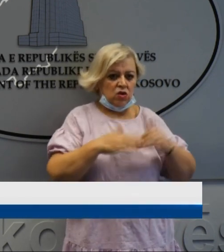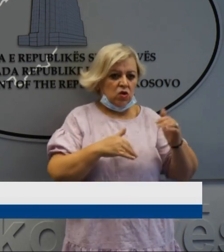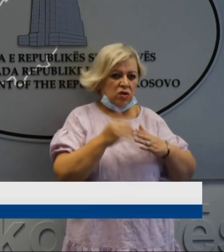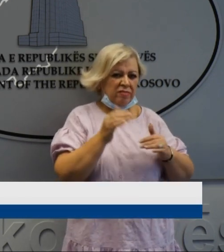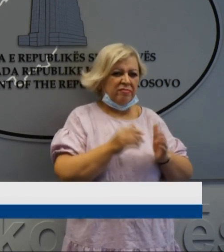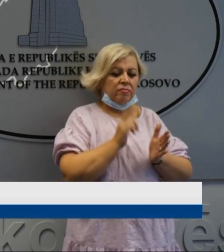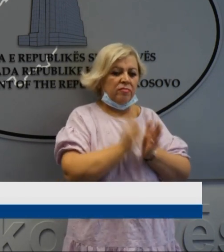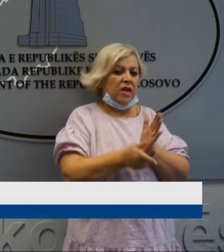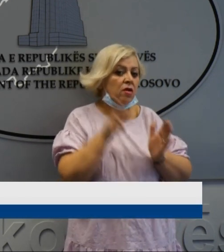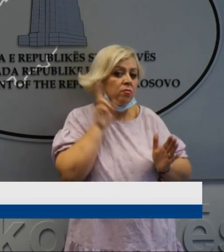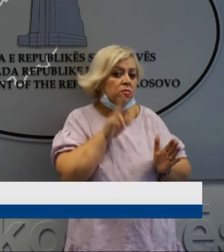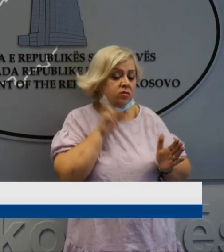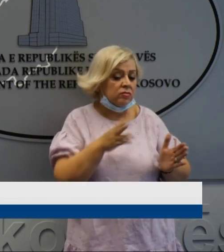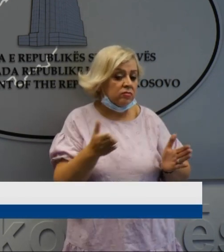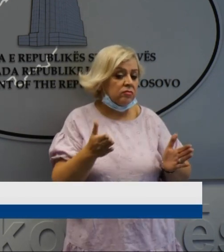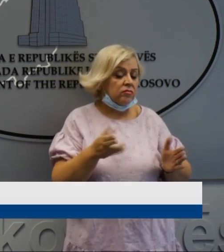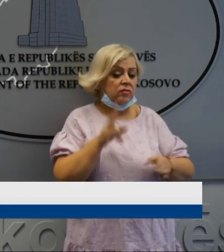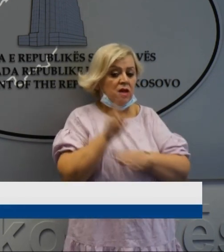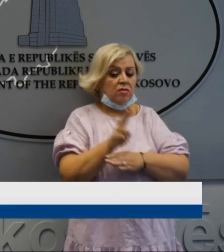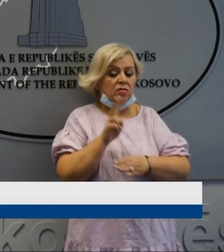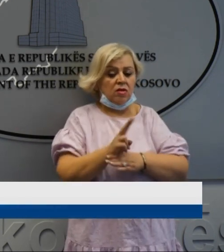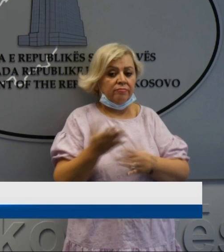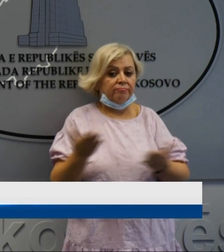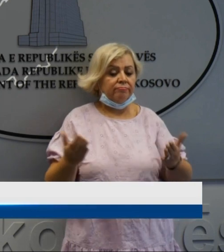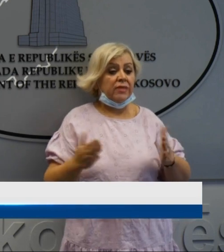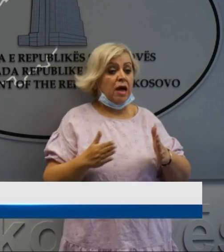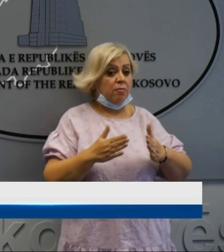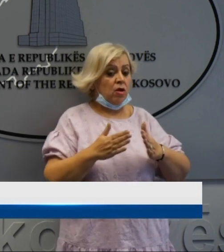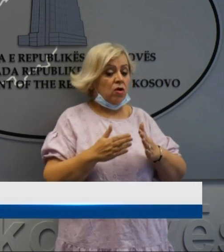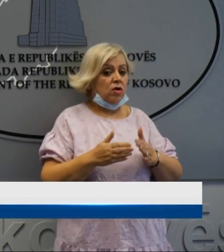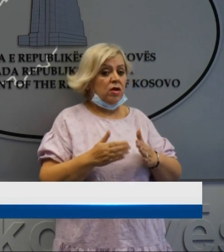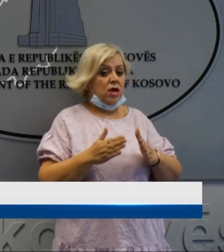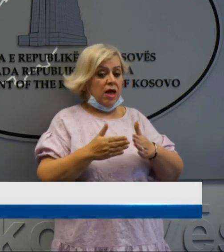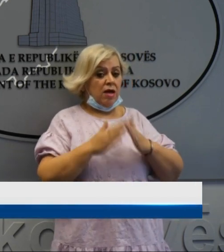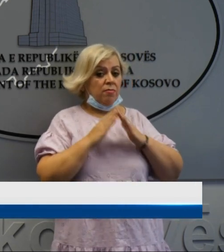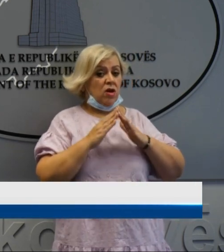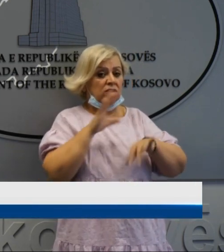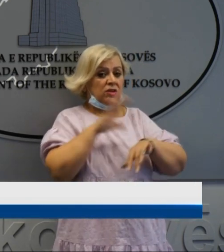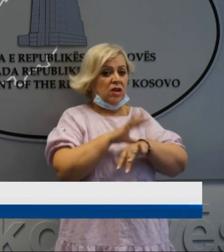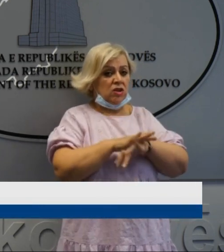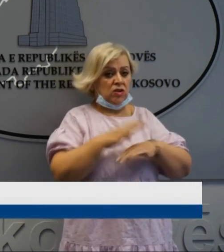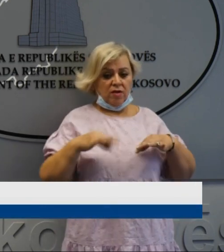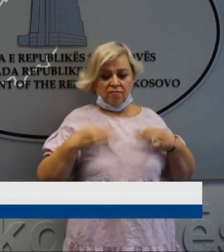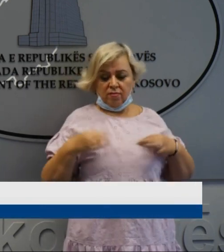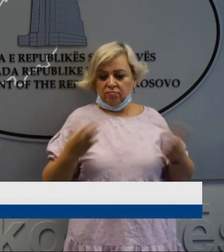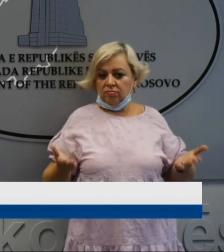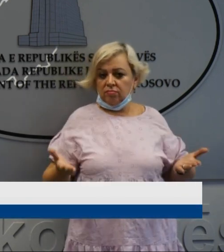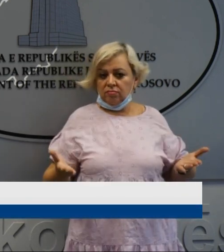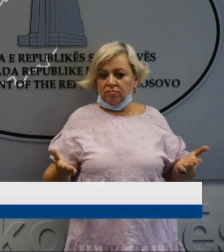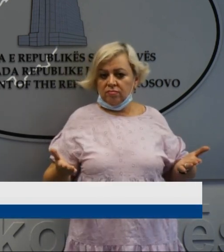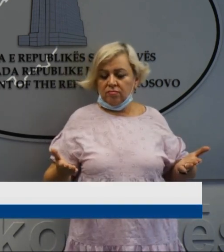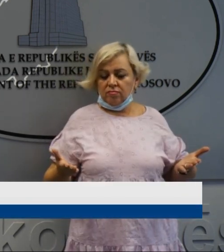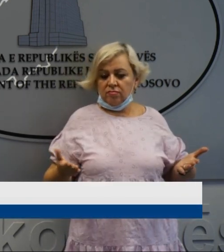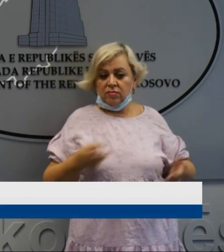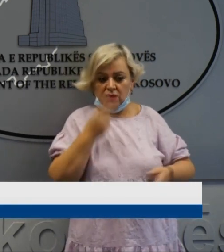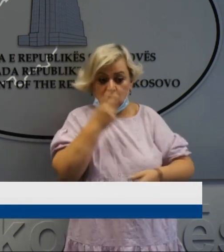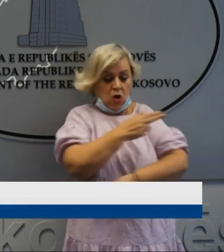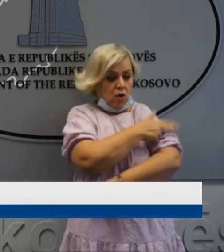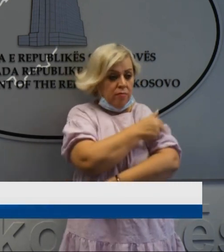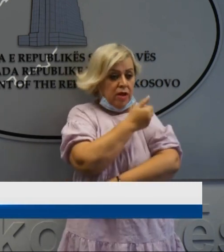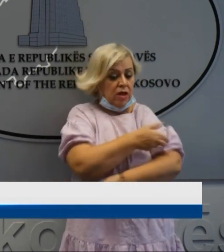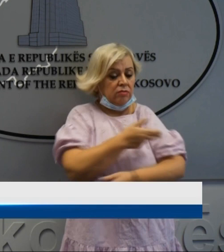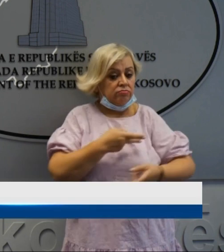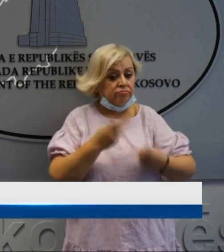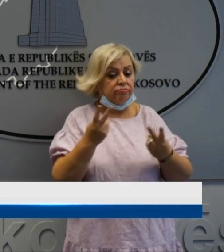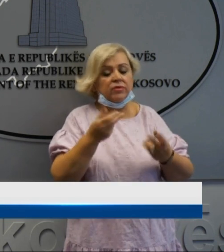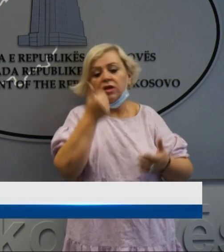jeni të i pasi opcion për trajtim ambulantor të pacientve me COVID ose për hospitalizime. Nëse ishini për